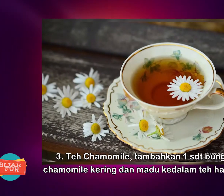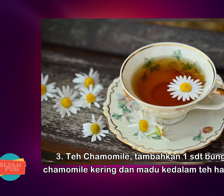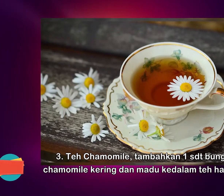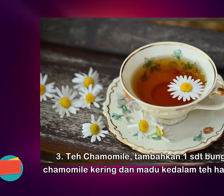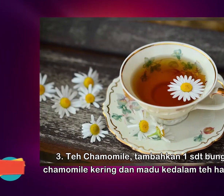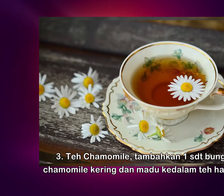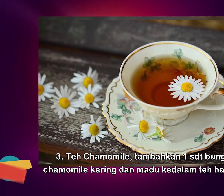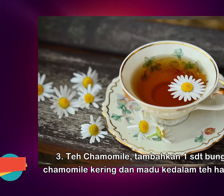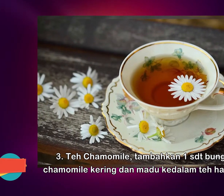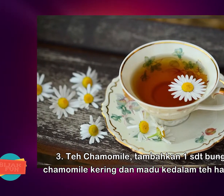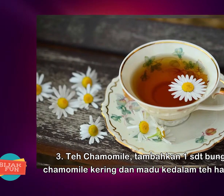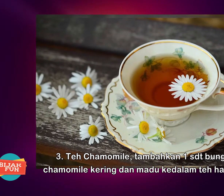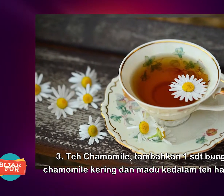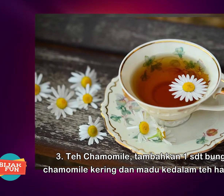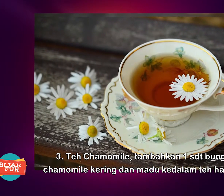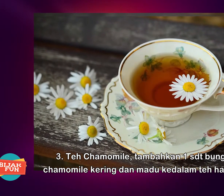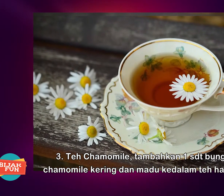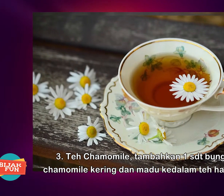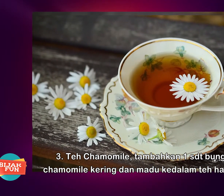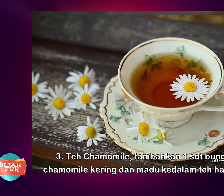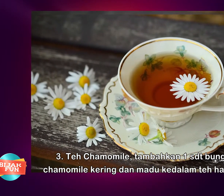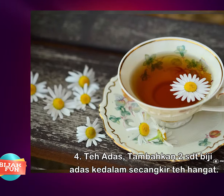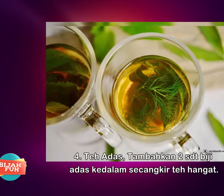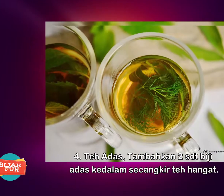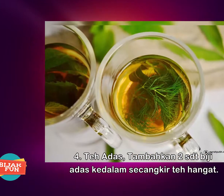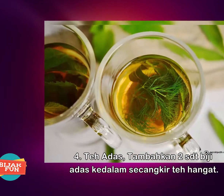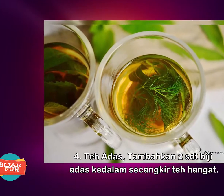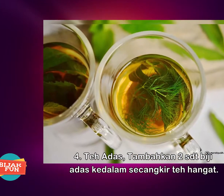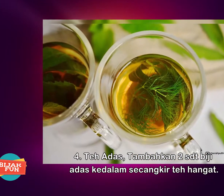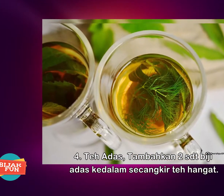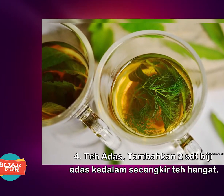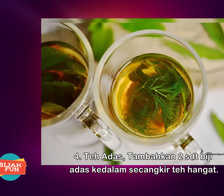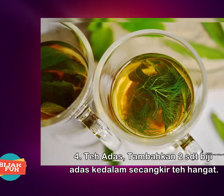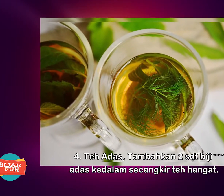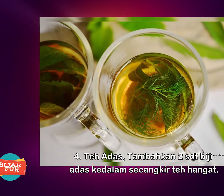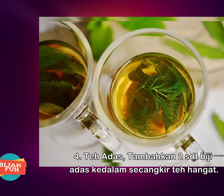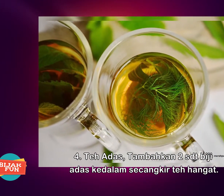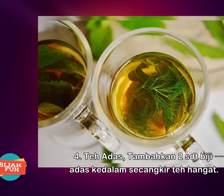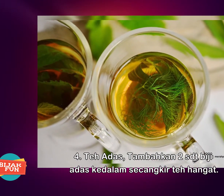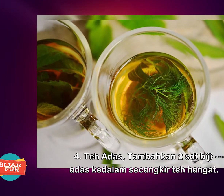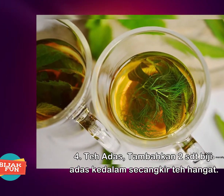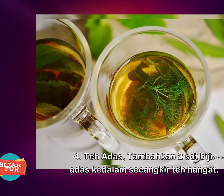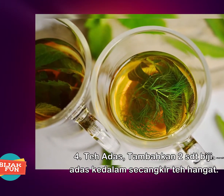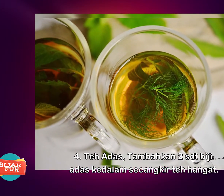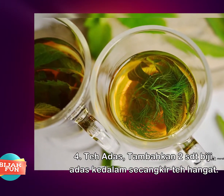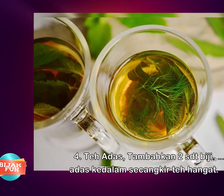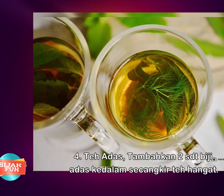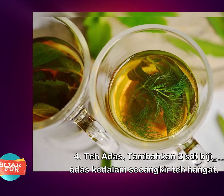tambahkan 1 sendok bunga kamomile kering dan madu ke dalam teh hangat. 4. Teh adas, tambahkan 2 sendok biji teh adas ke dalam cangkir teh hangat.